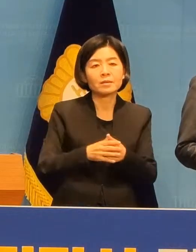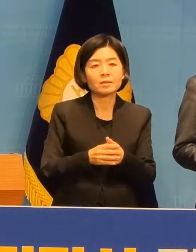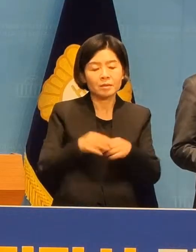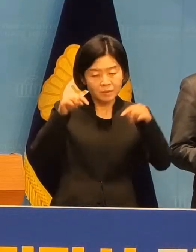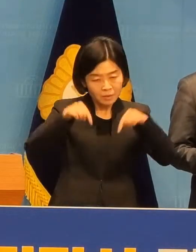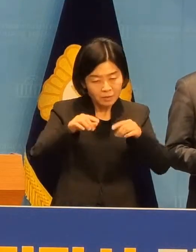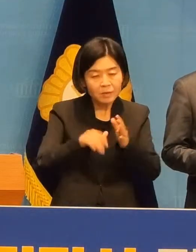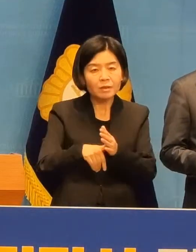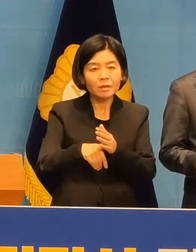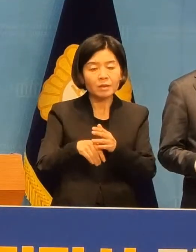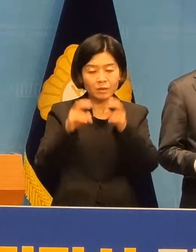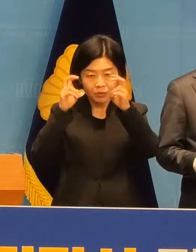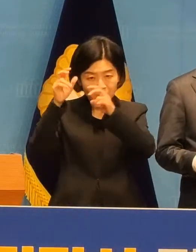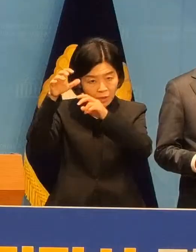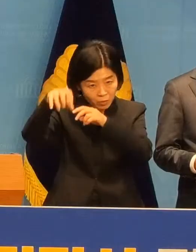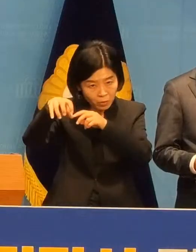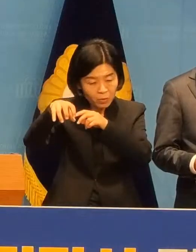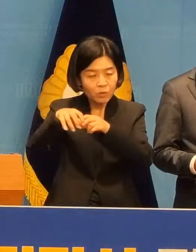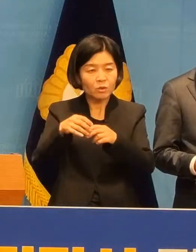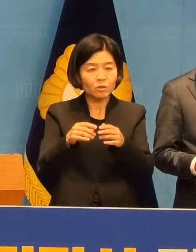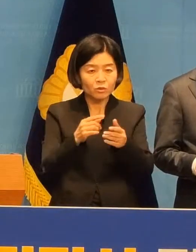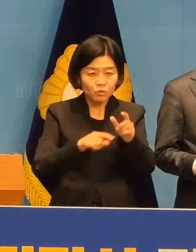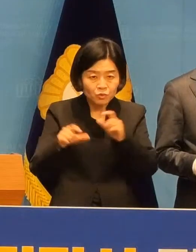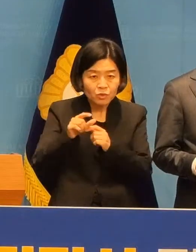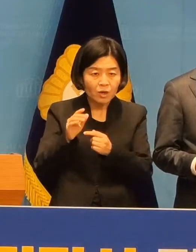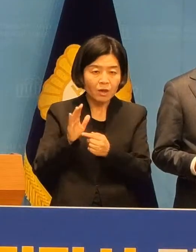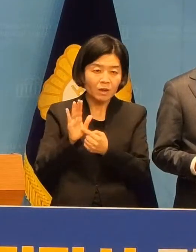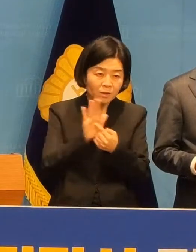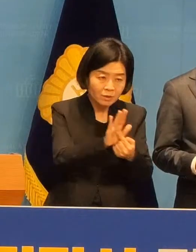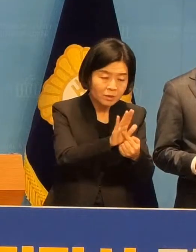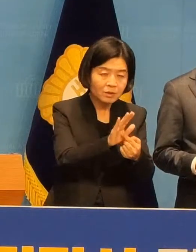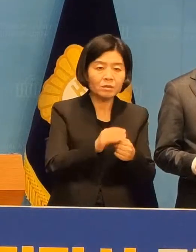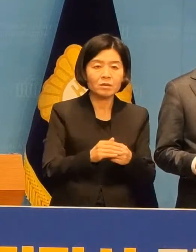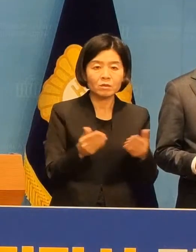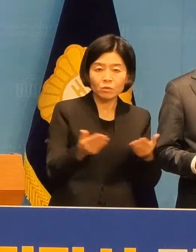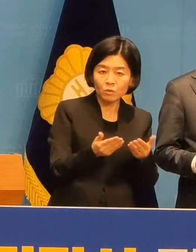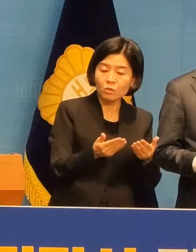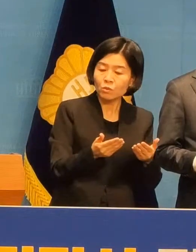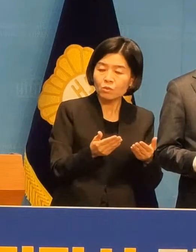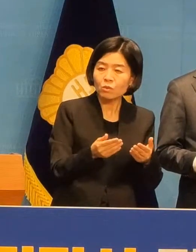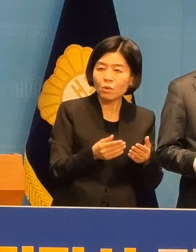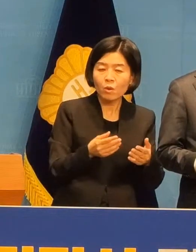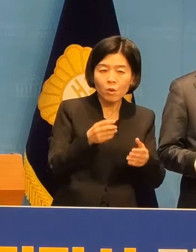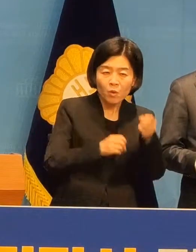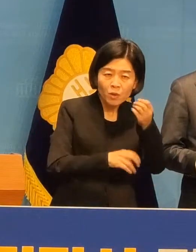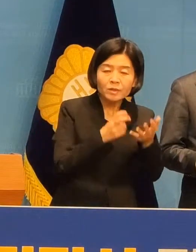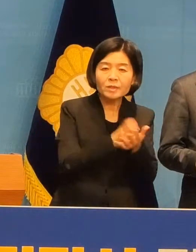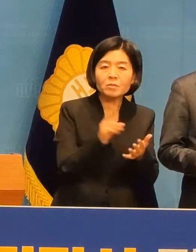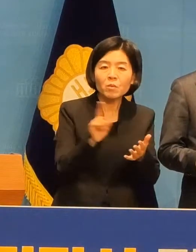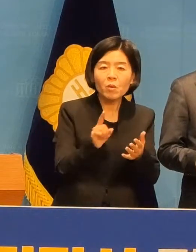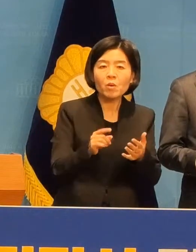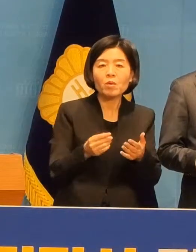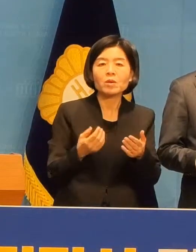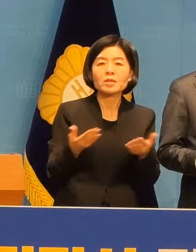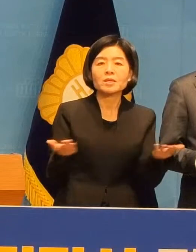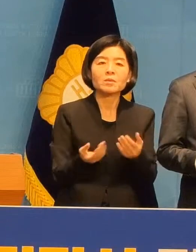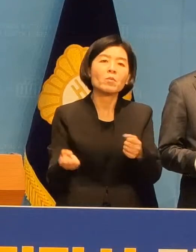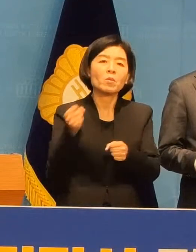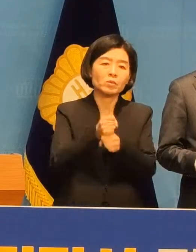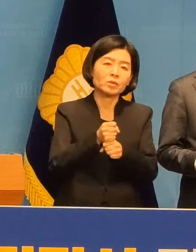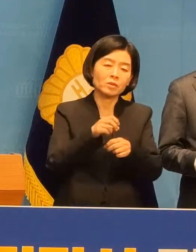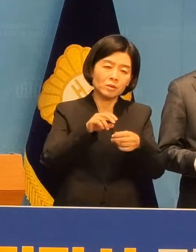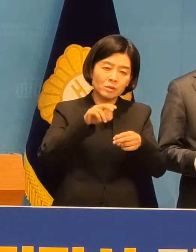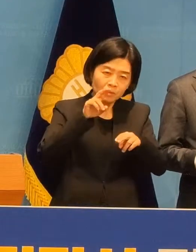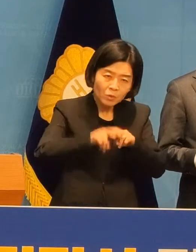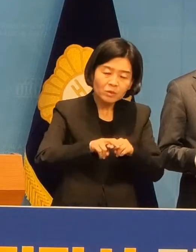면담에서 사측은 추가안을 제시했으나 노조는 복직 전제 원칙을 유지하여 접점